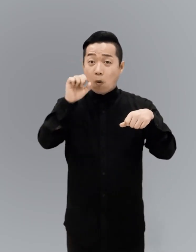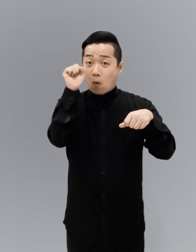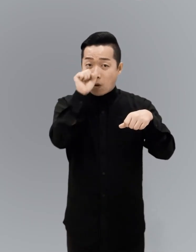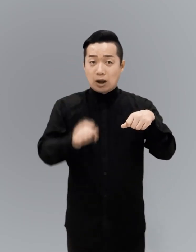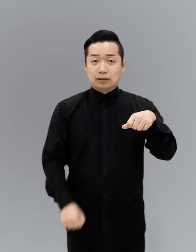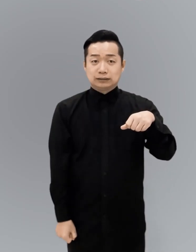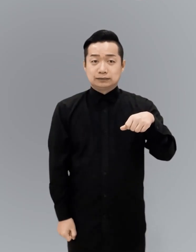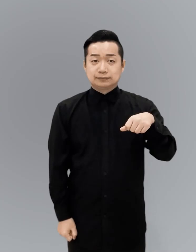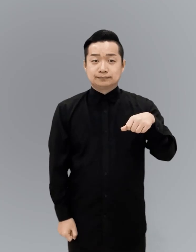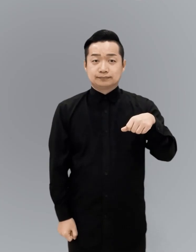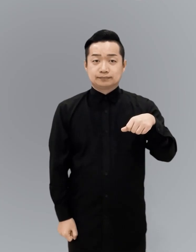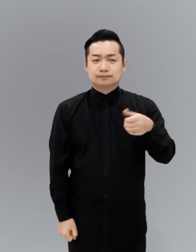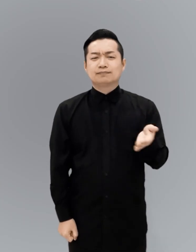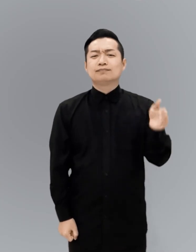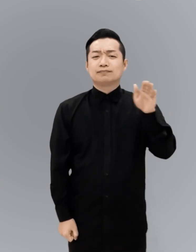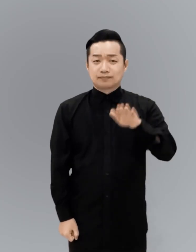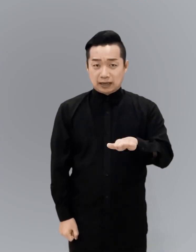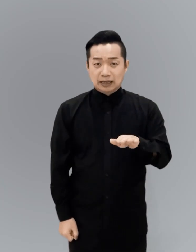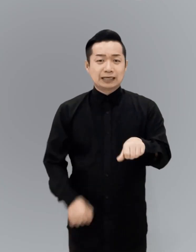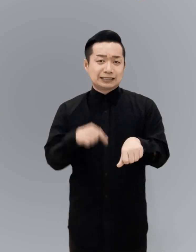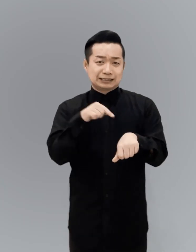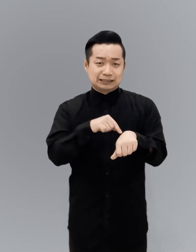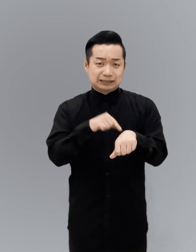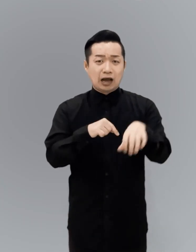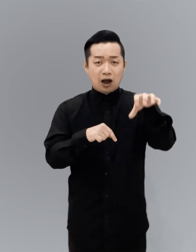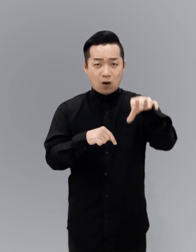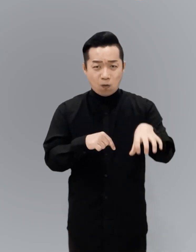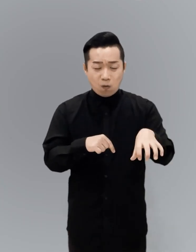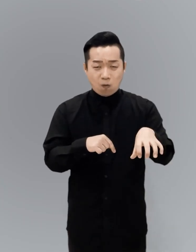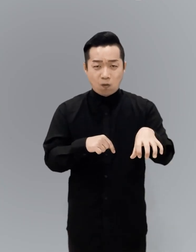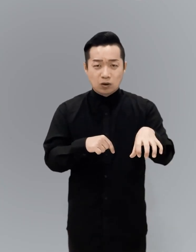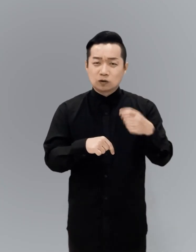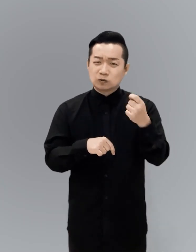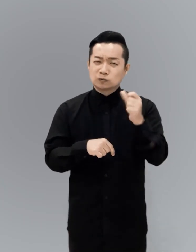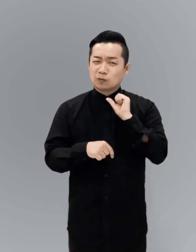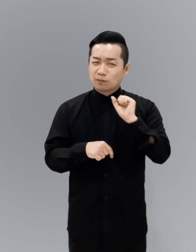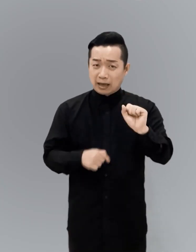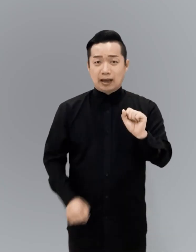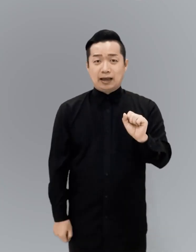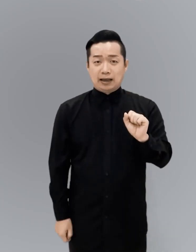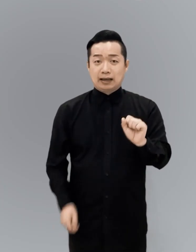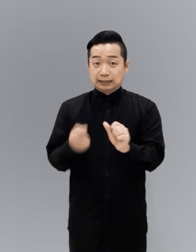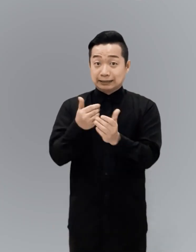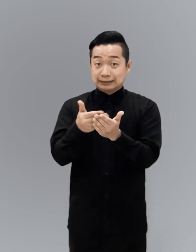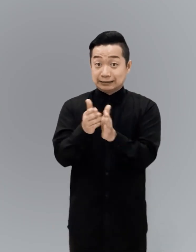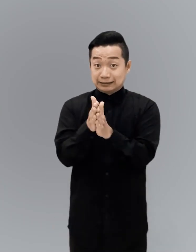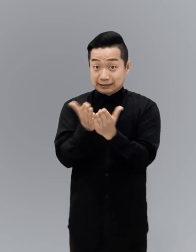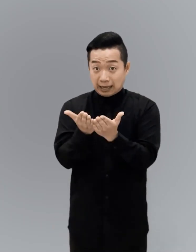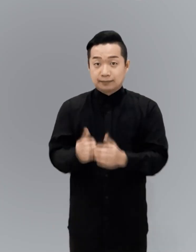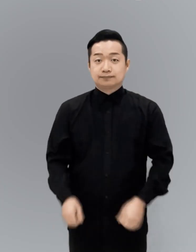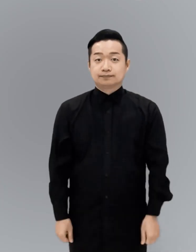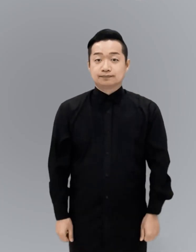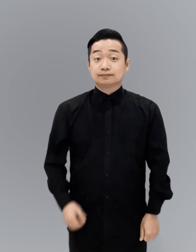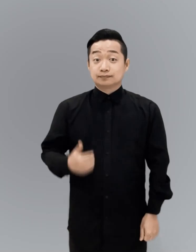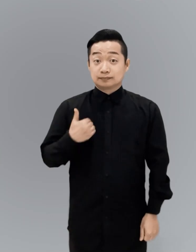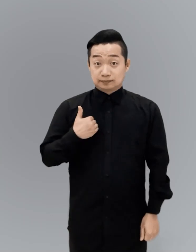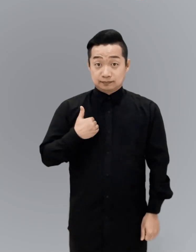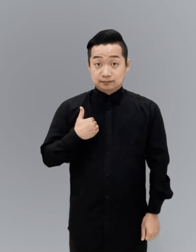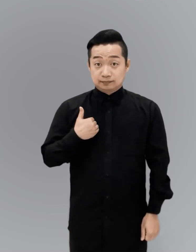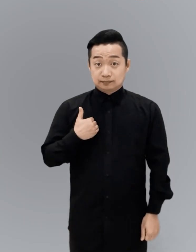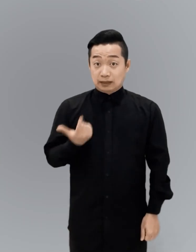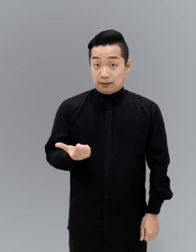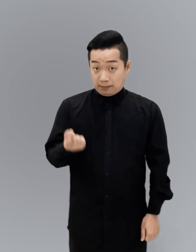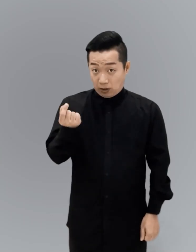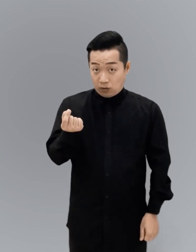것도 좋아하는데, 그거는 시간과 장소의 구애를 되게 많이 받는 것 같아요. 근데 그림책을